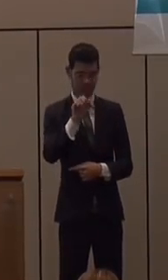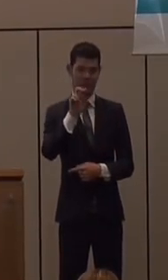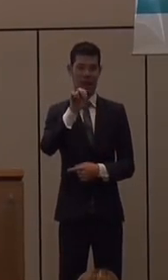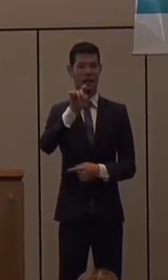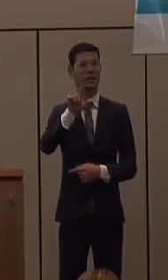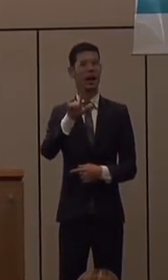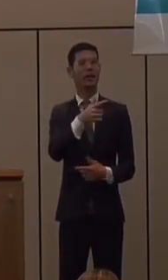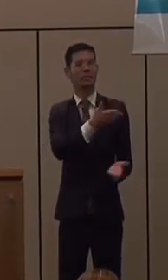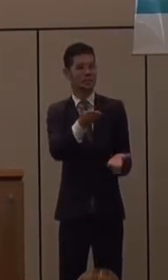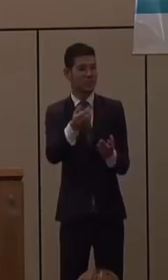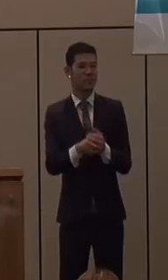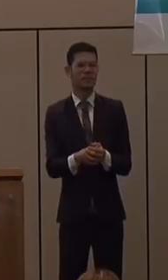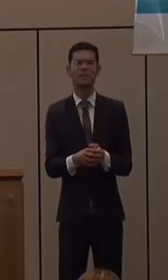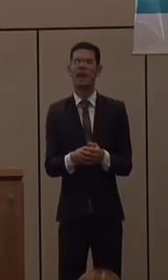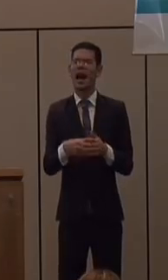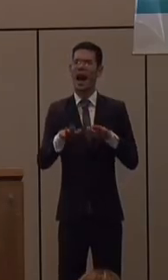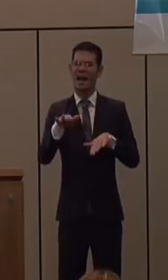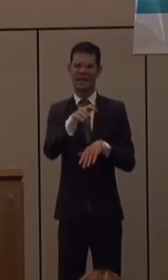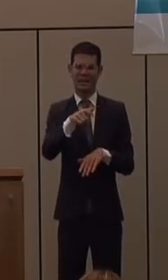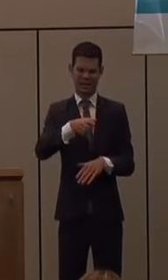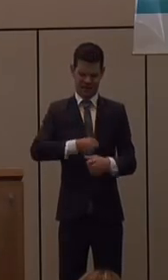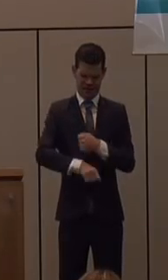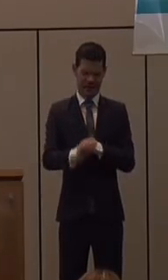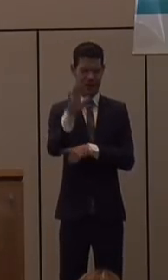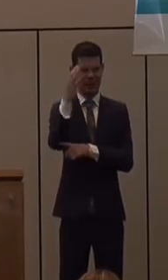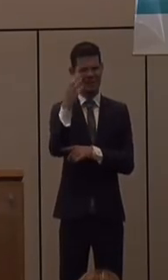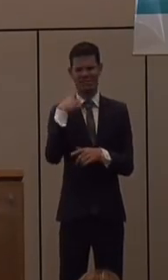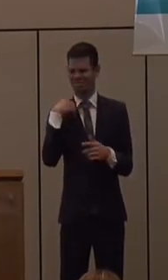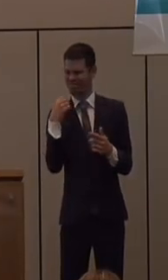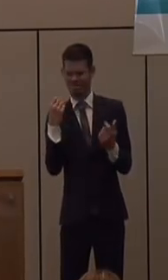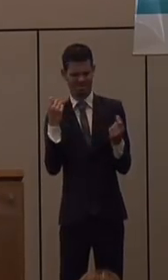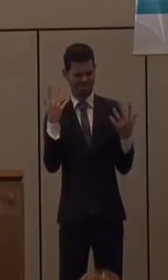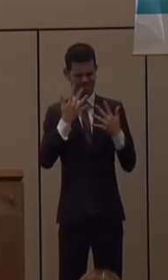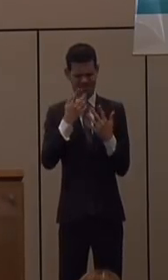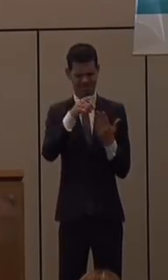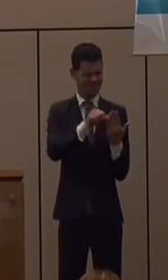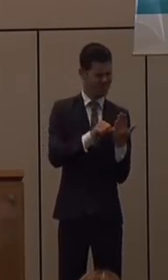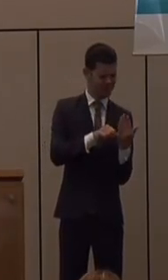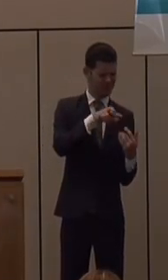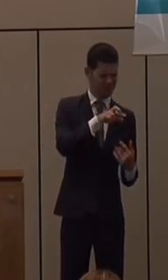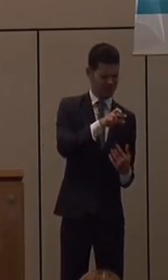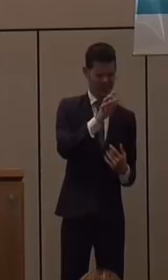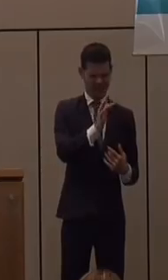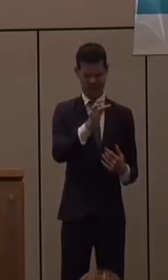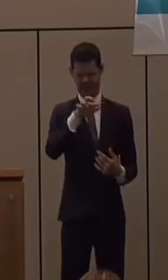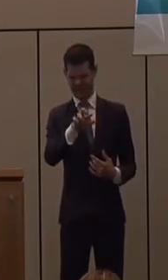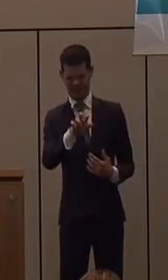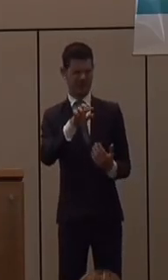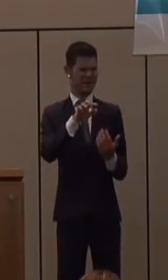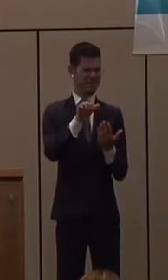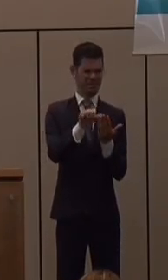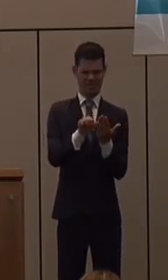digamos los colombianos muchas veces no entienden que es esa cosa del programa del pp y el programa transformación productiva y que lo que hacemos